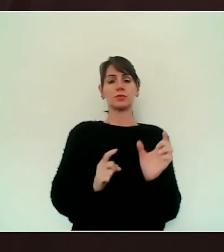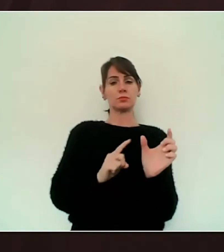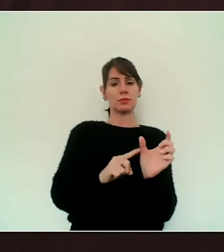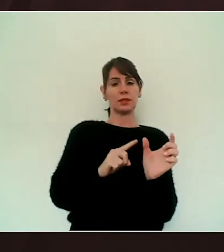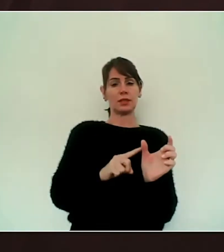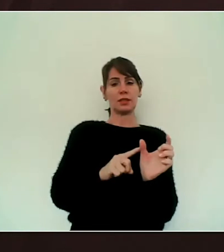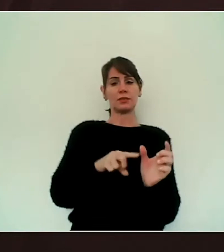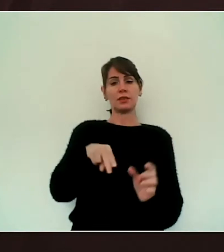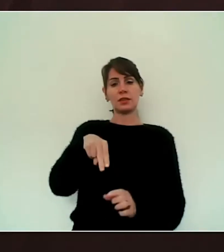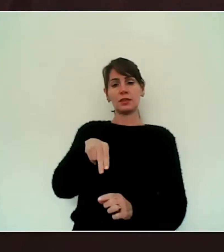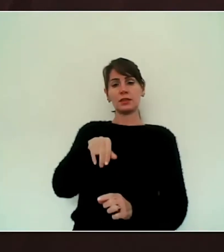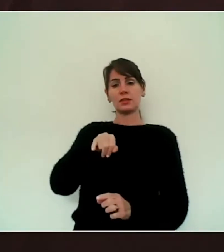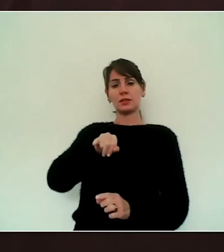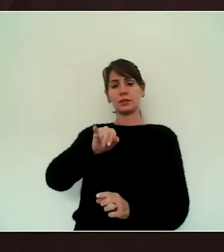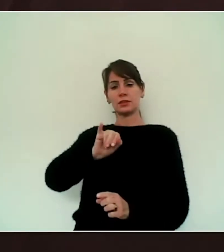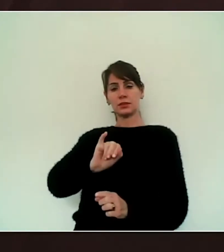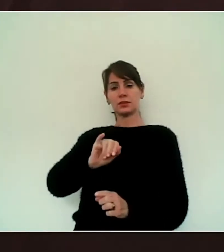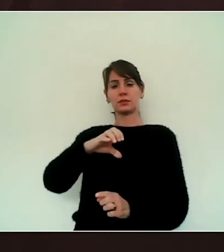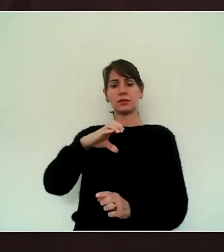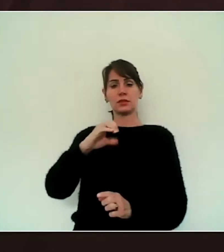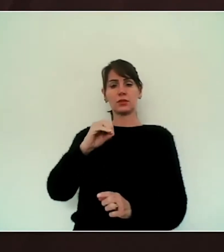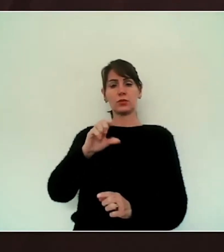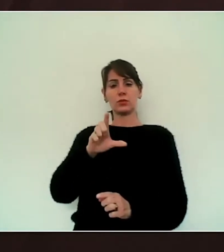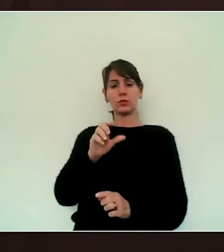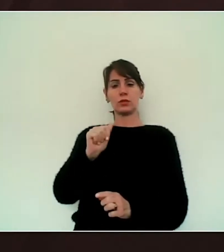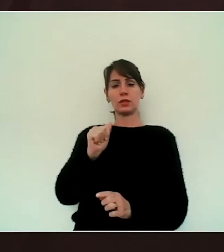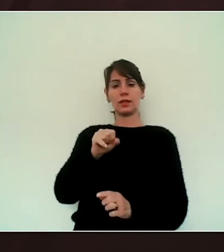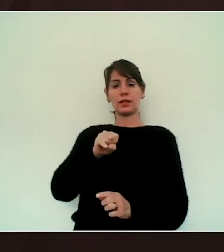olhada. Apocalipse 2,